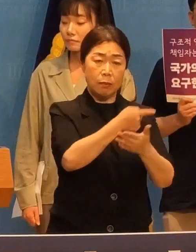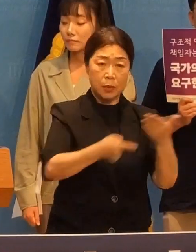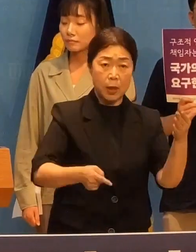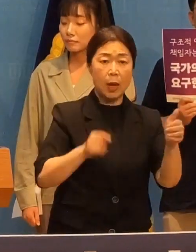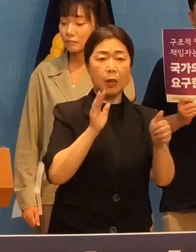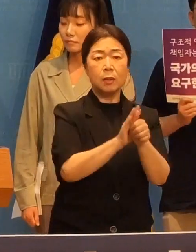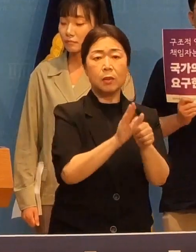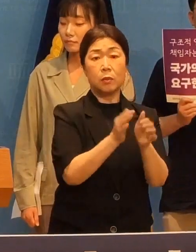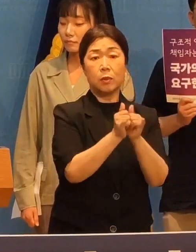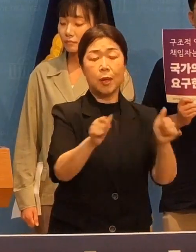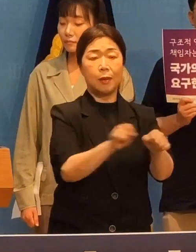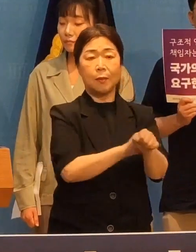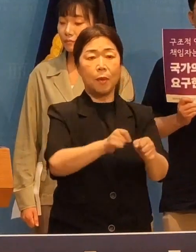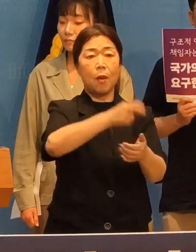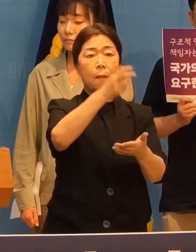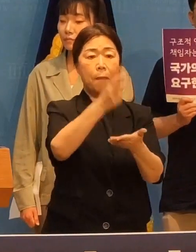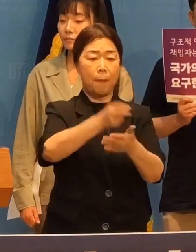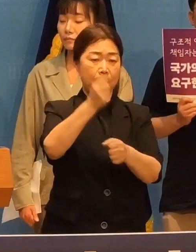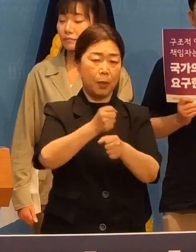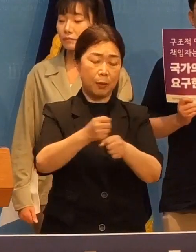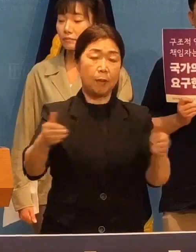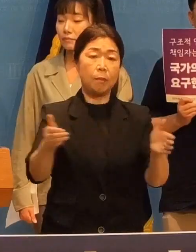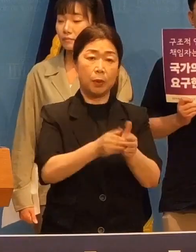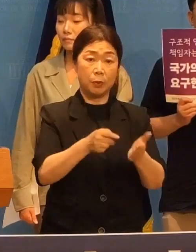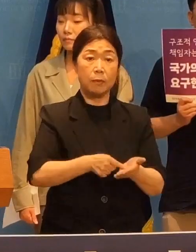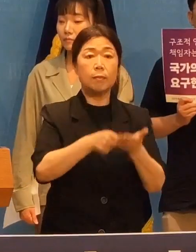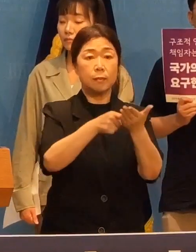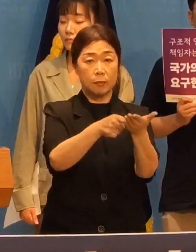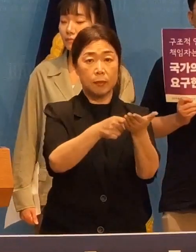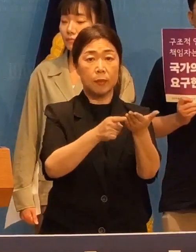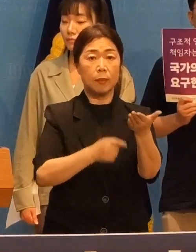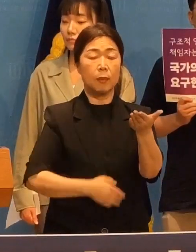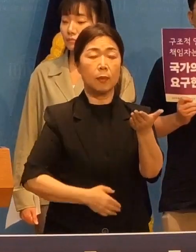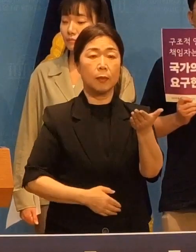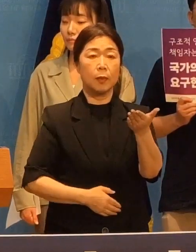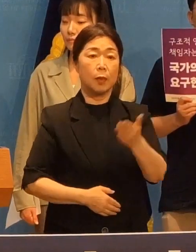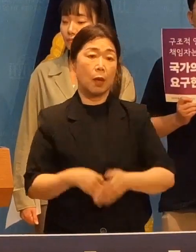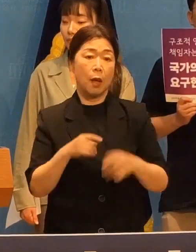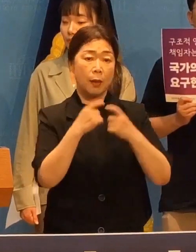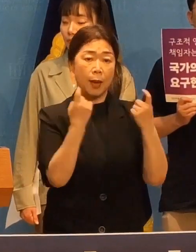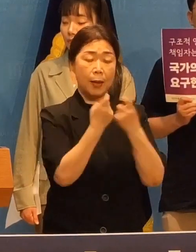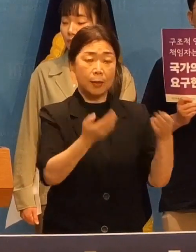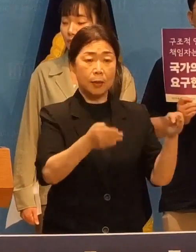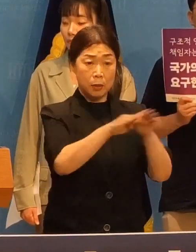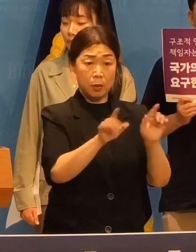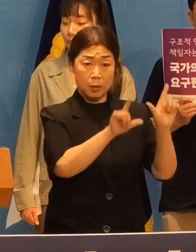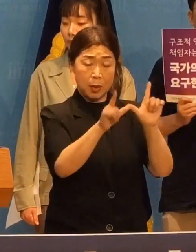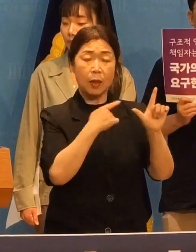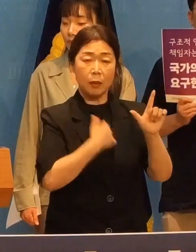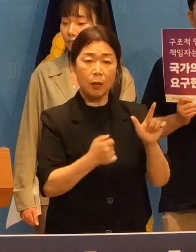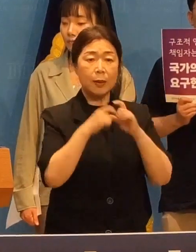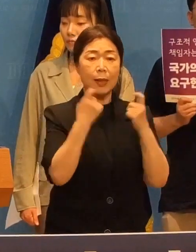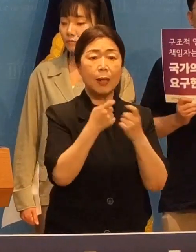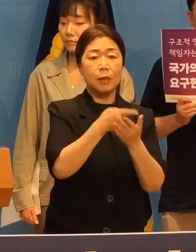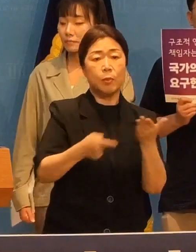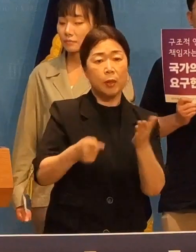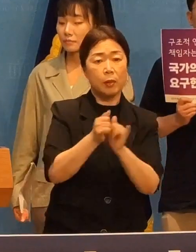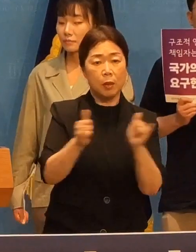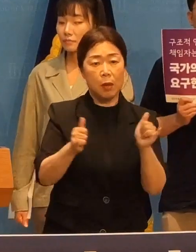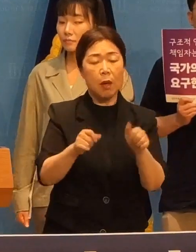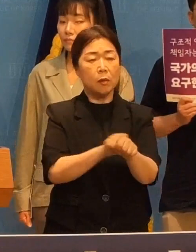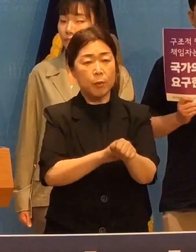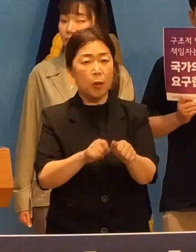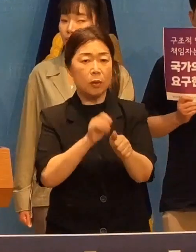위한 특별법을 대표 발의했습니다. 그간 개별 시설의 피해자들을 위한 특별법이 추진되기도